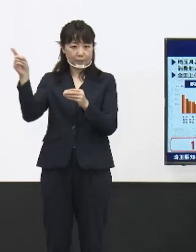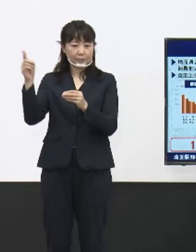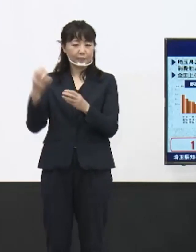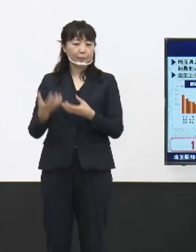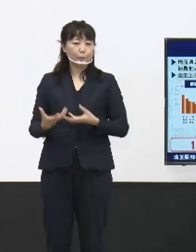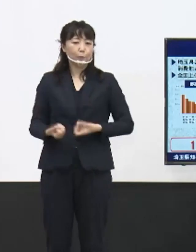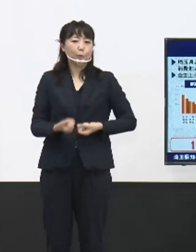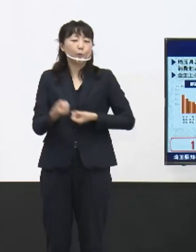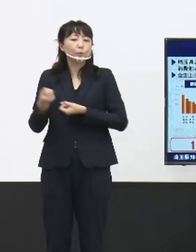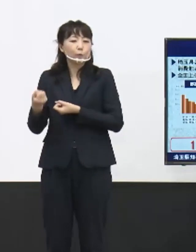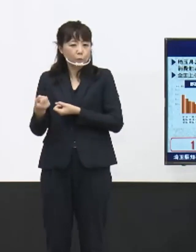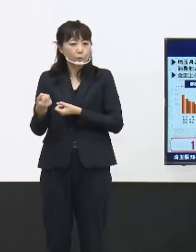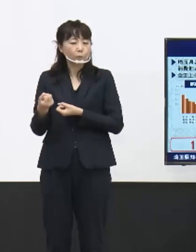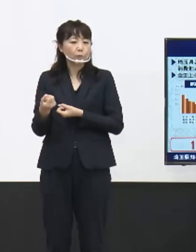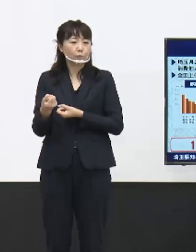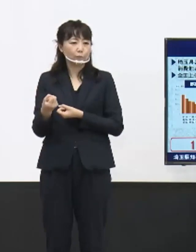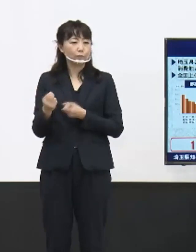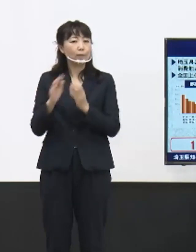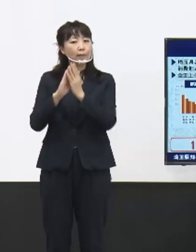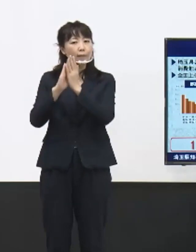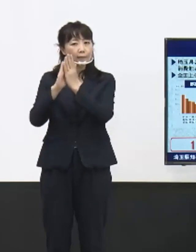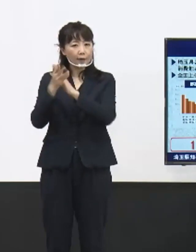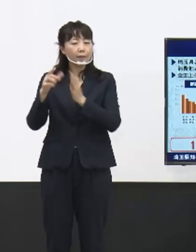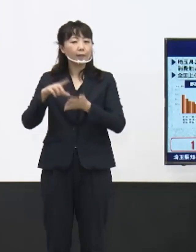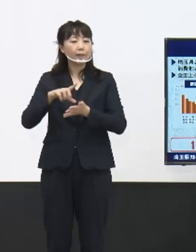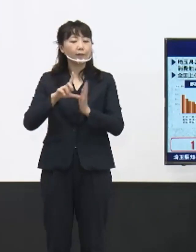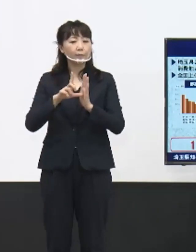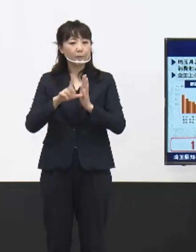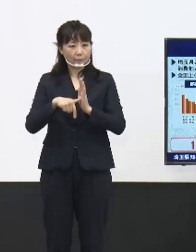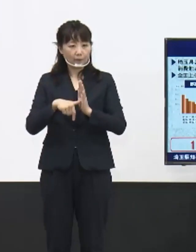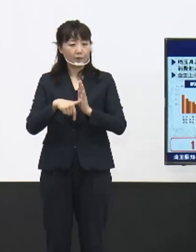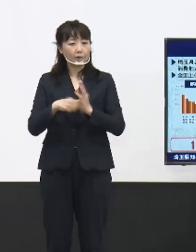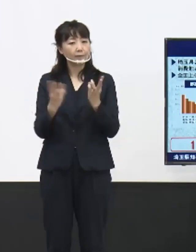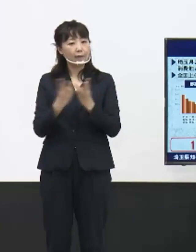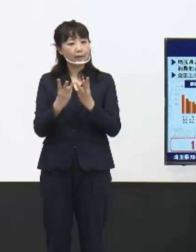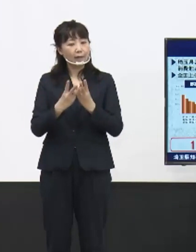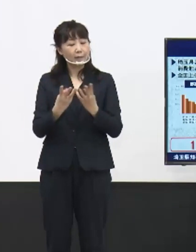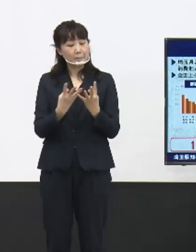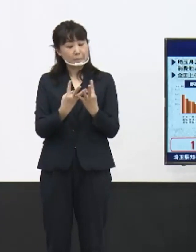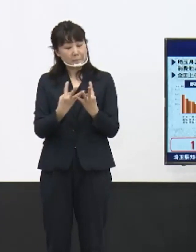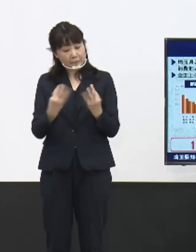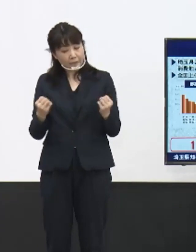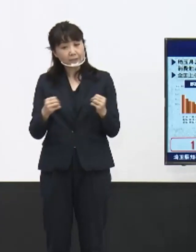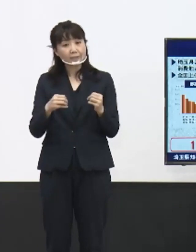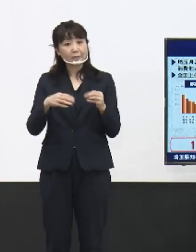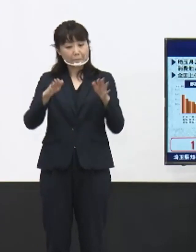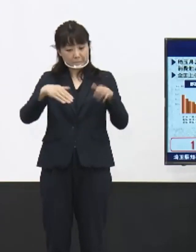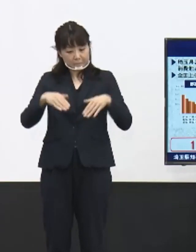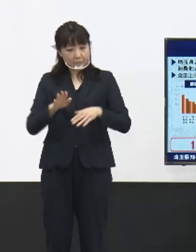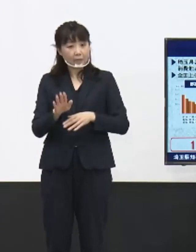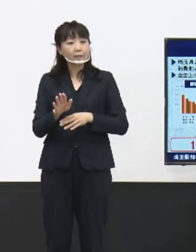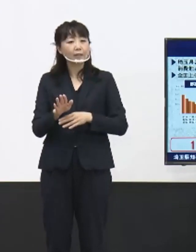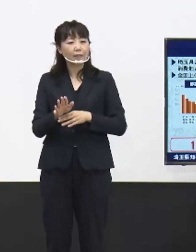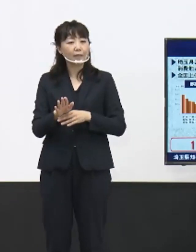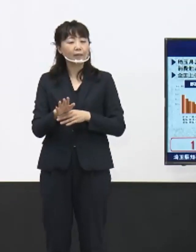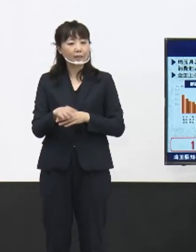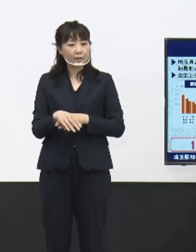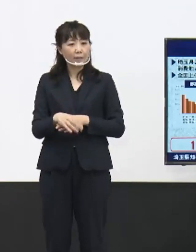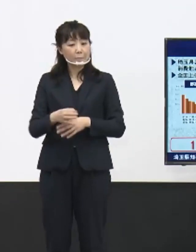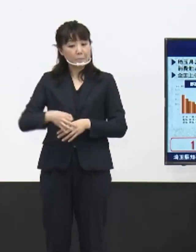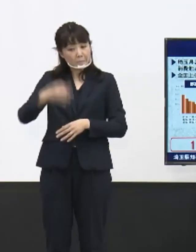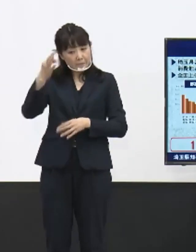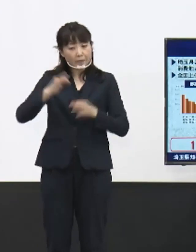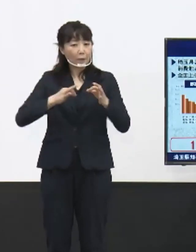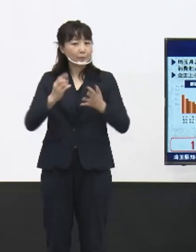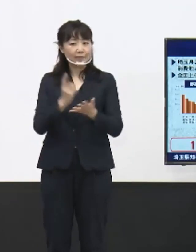ただ、埼玉県の場合には、最大の数で、なおかつ、いわゆる高級店とかだけじゃなく